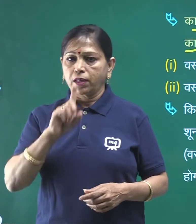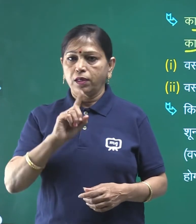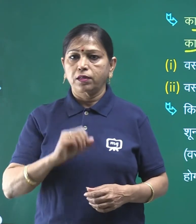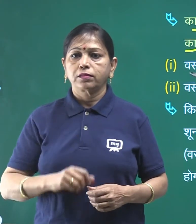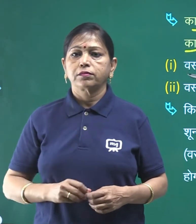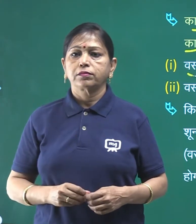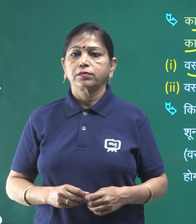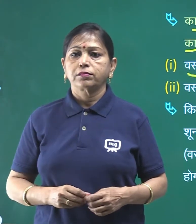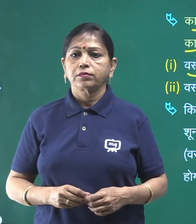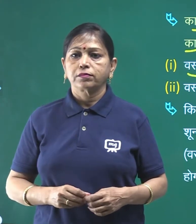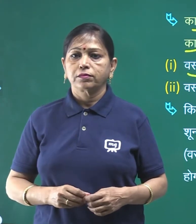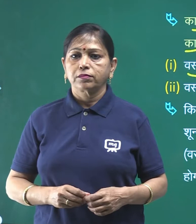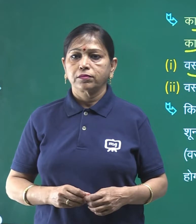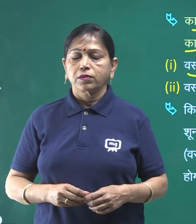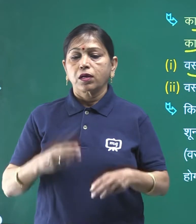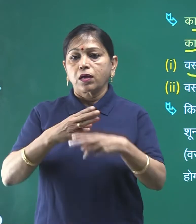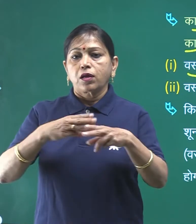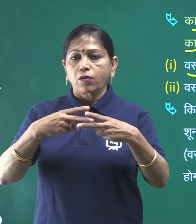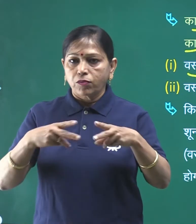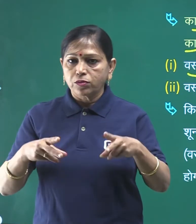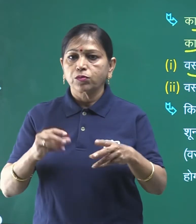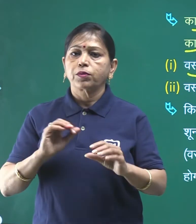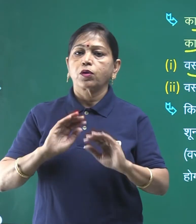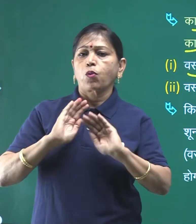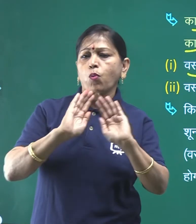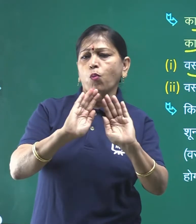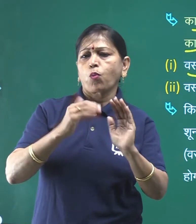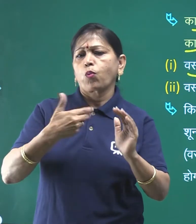एक, वस्तु पर कोई बल